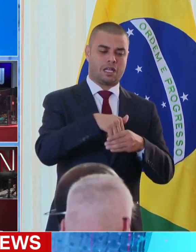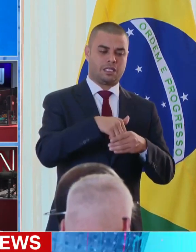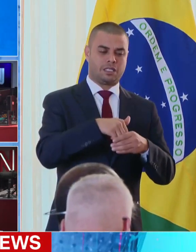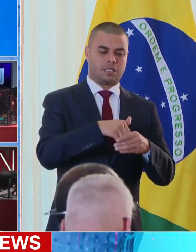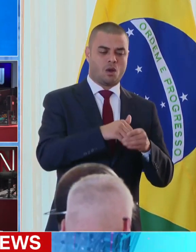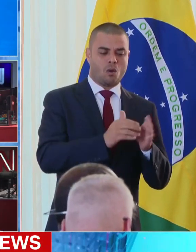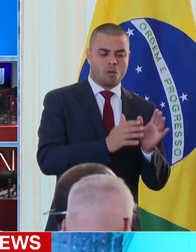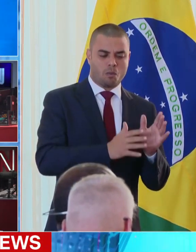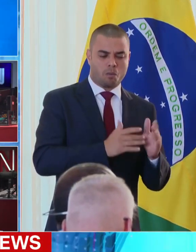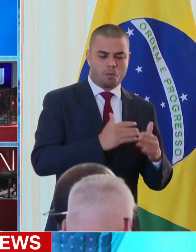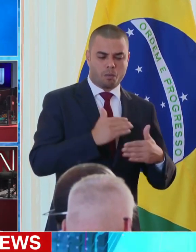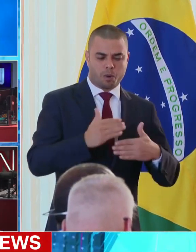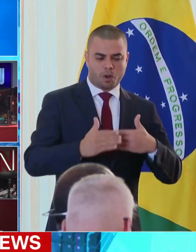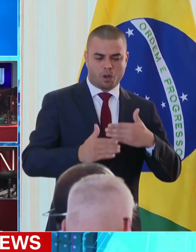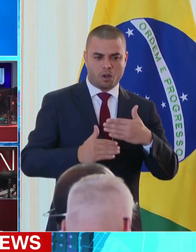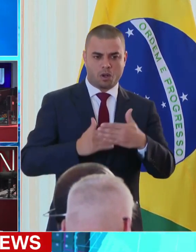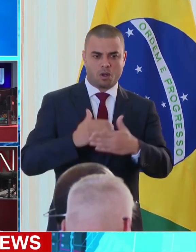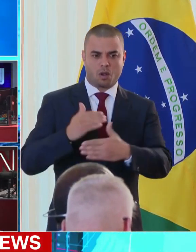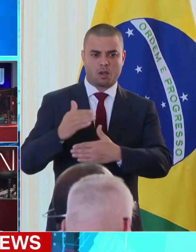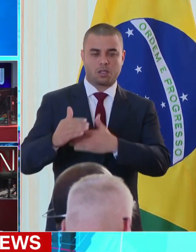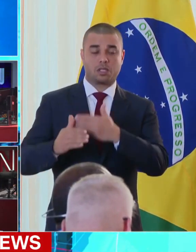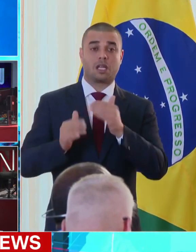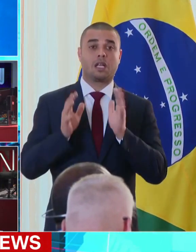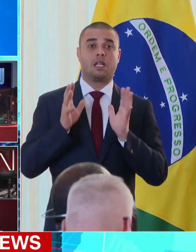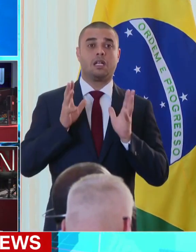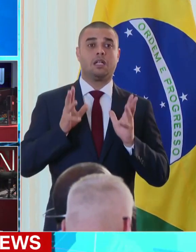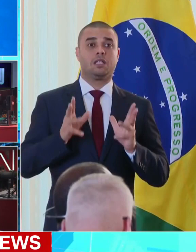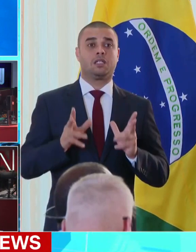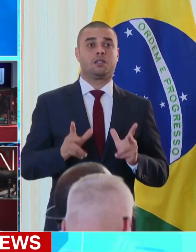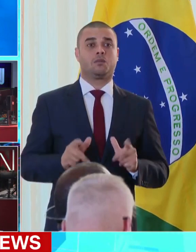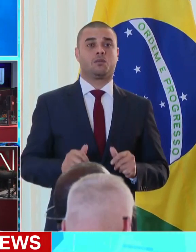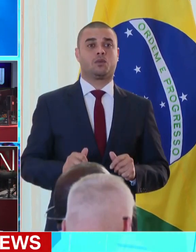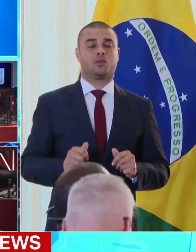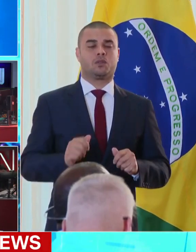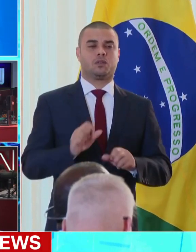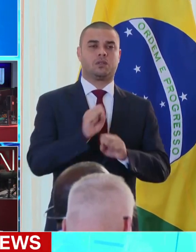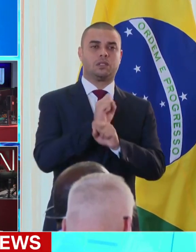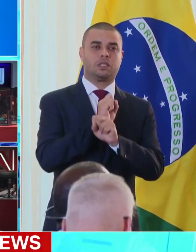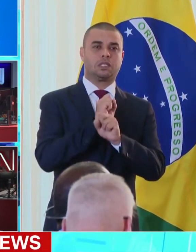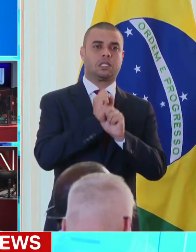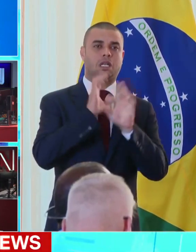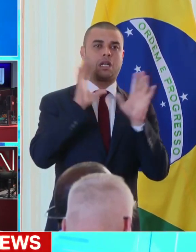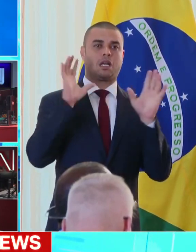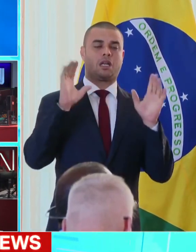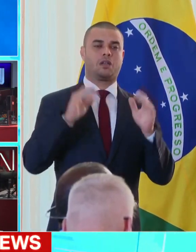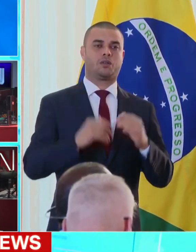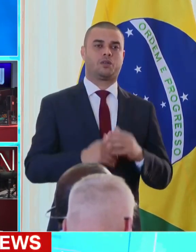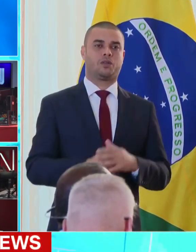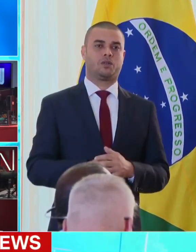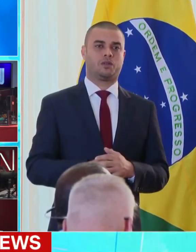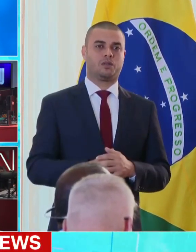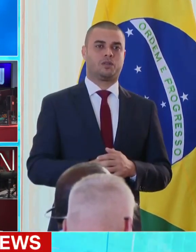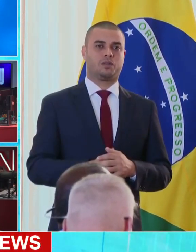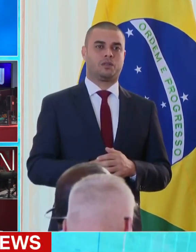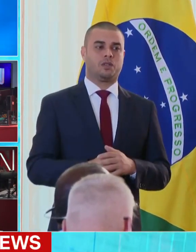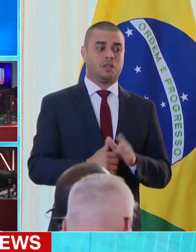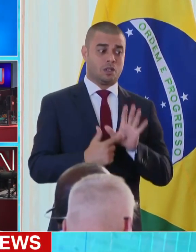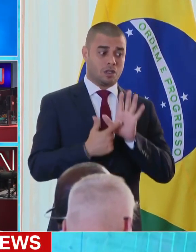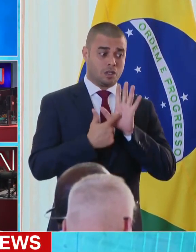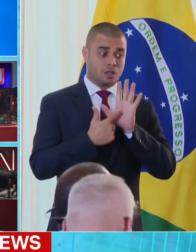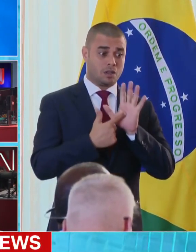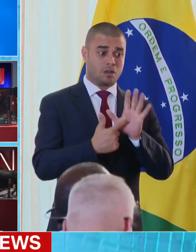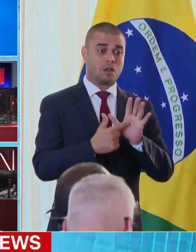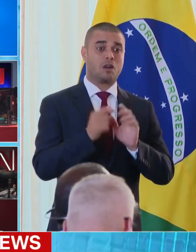falsa essa afirmação EA somente compreensível no contexto de propósito de abalar